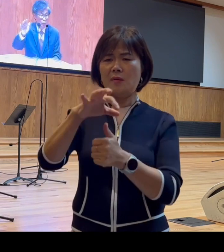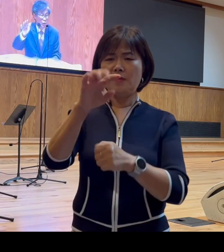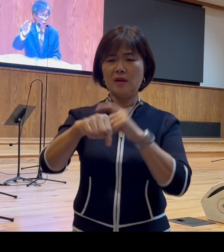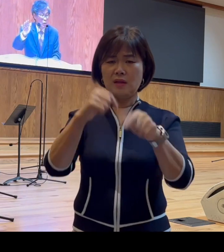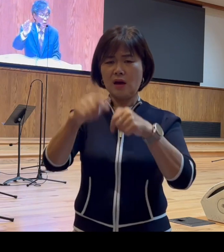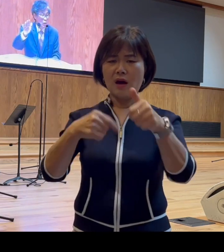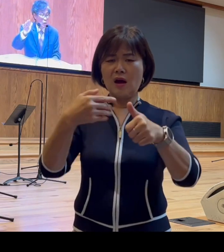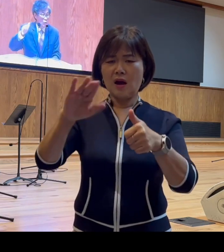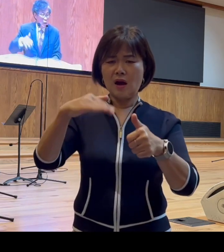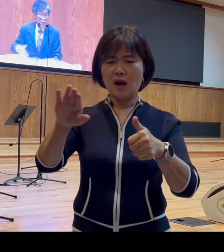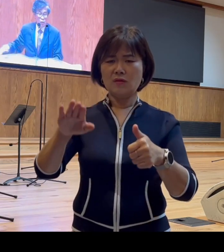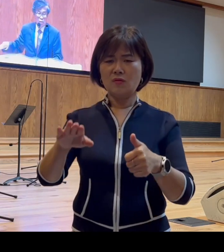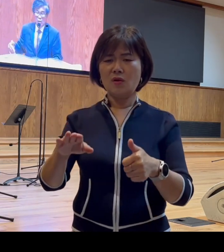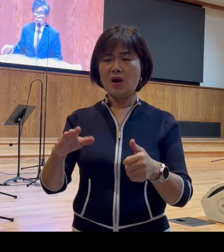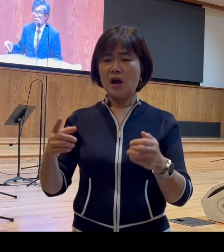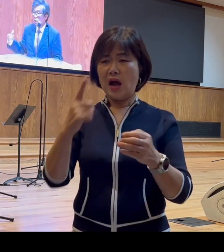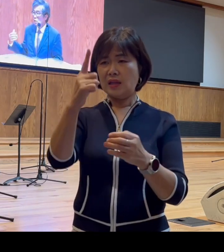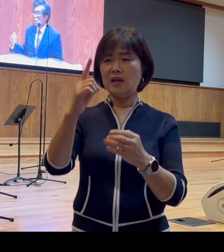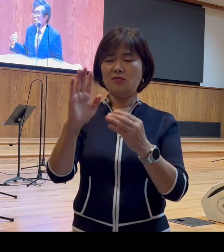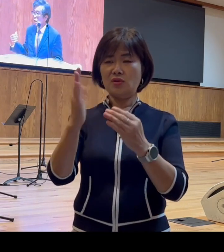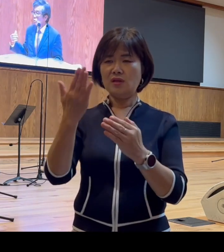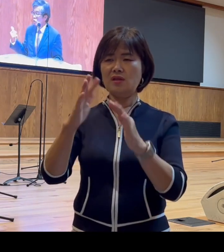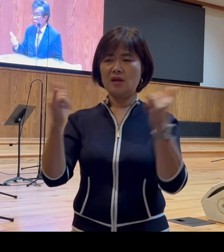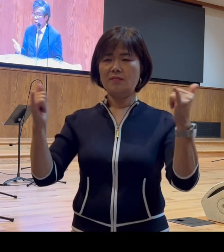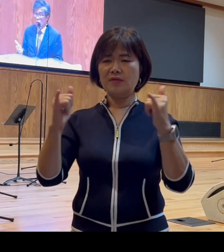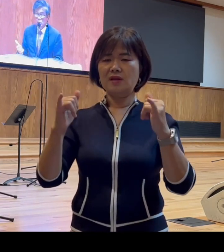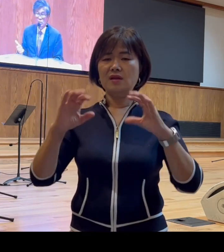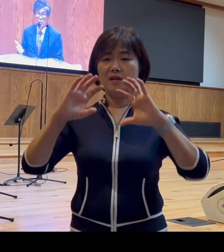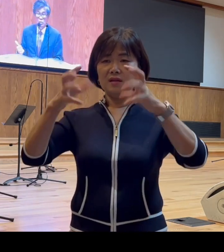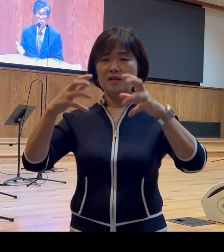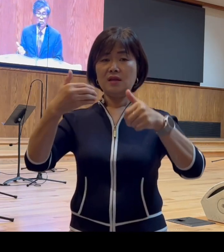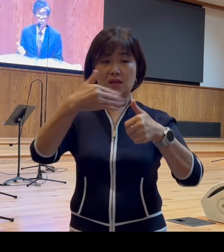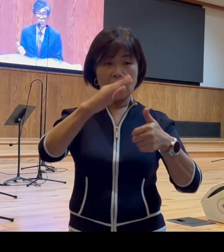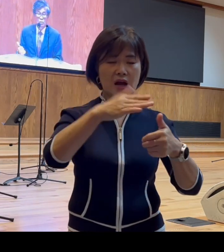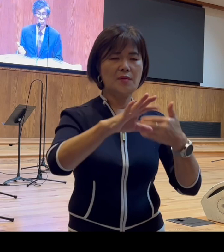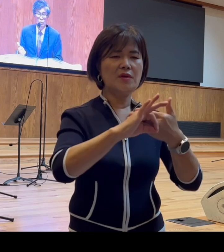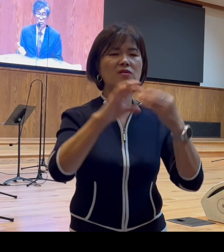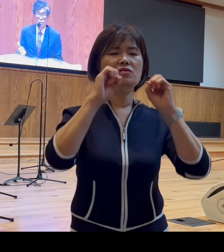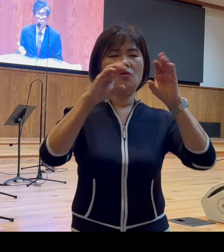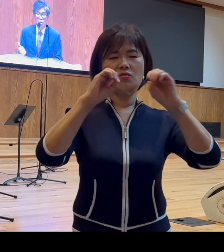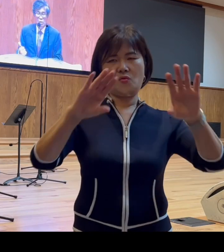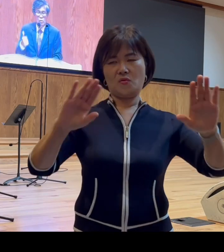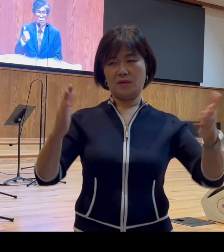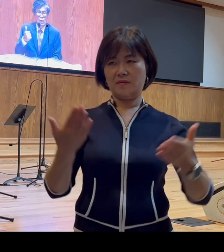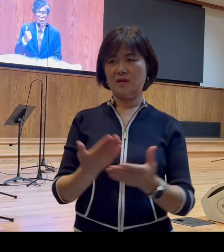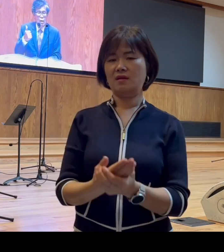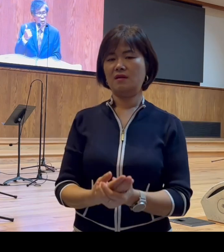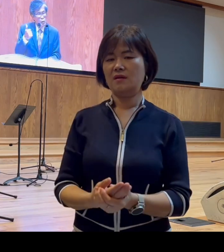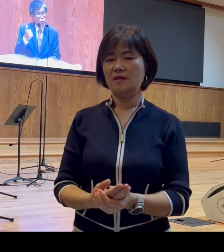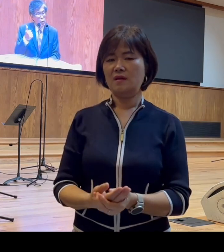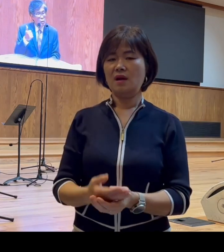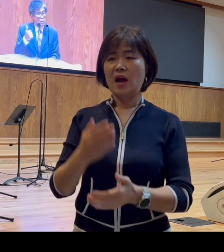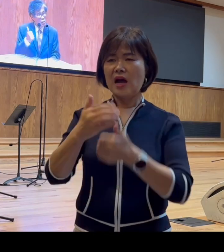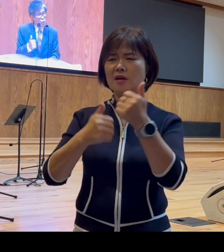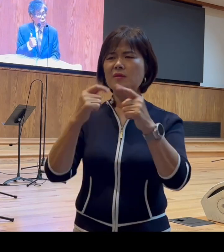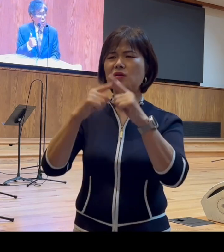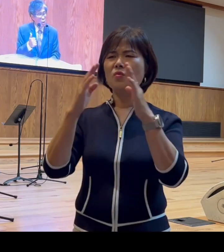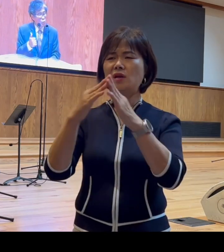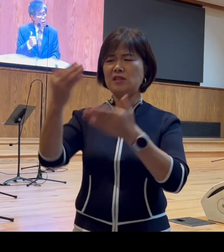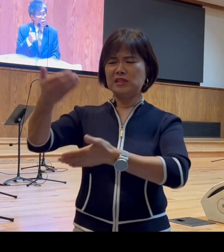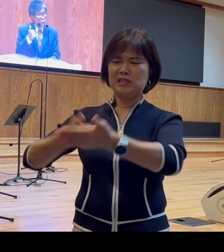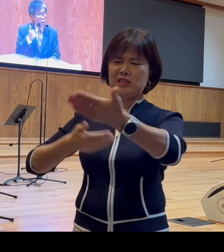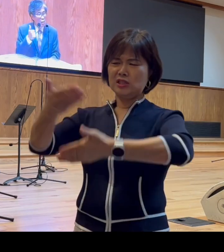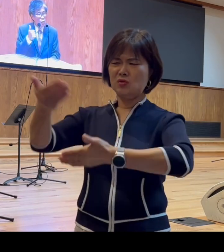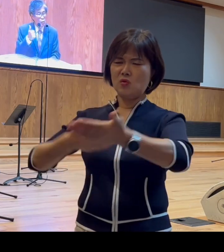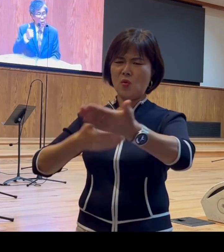나아가면 예배고요. 그렇게 하나 된 사람들이 세상을 향하면 선교가 되는 거예요. 그래서 하나님의 교회에는